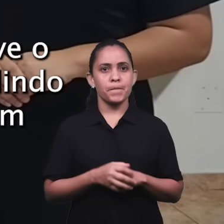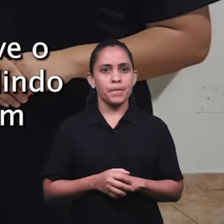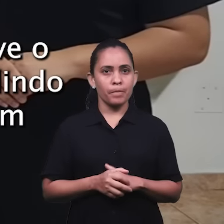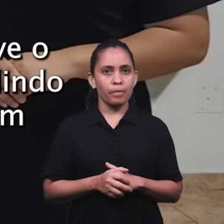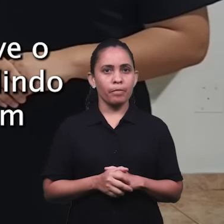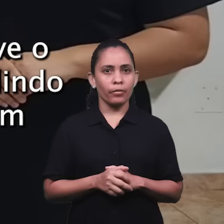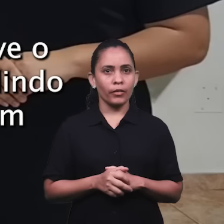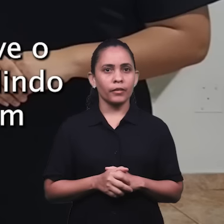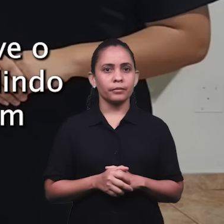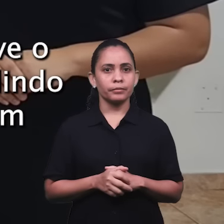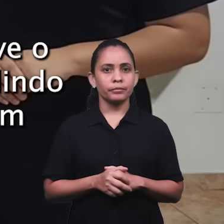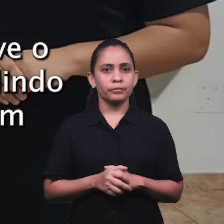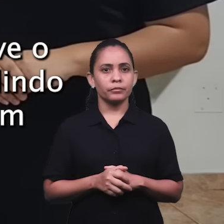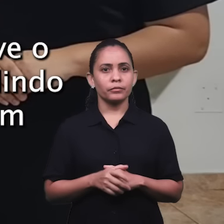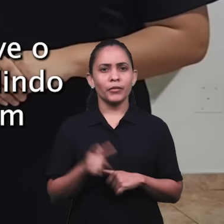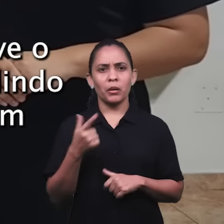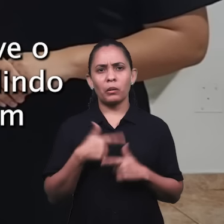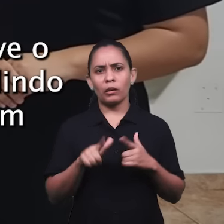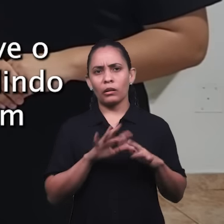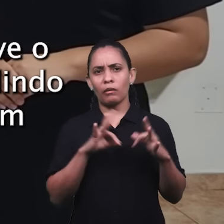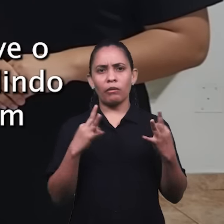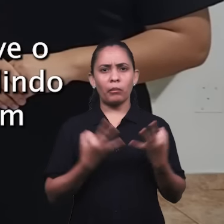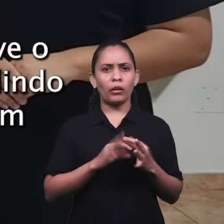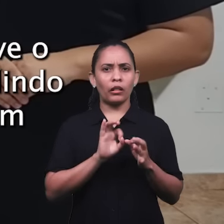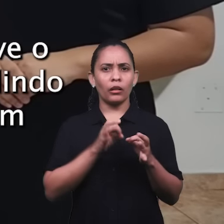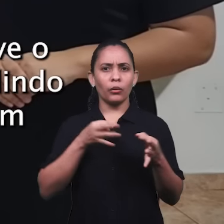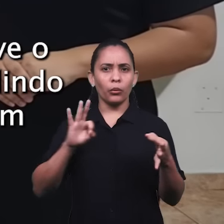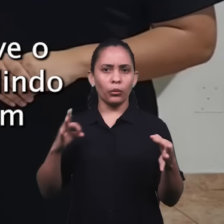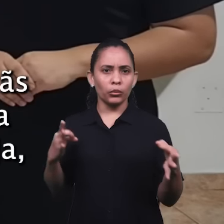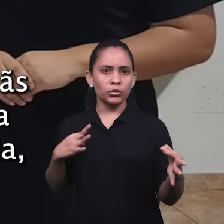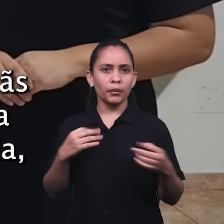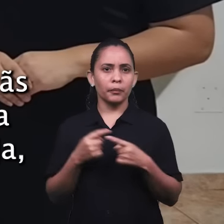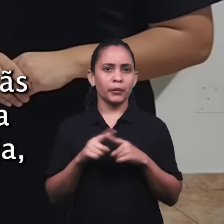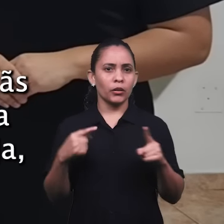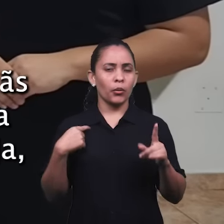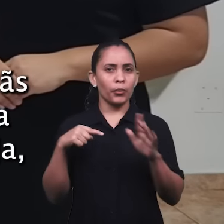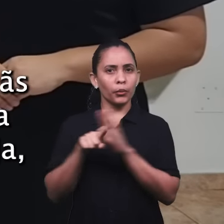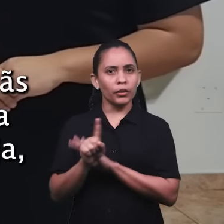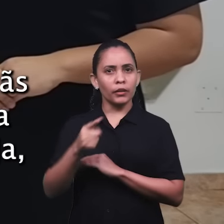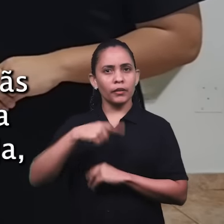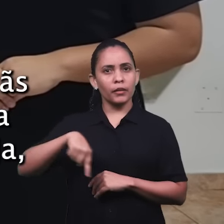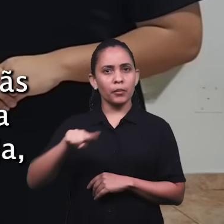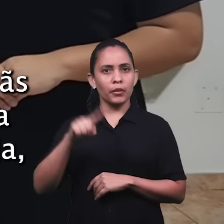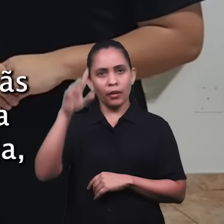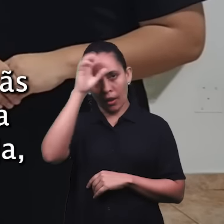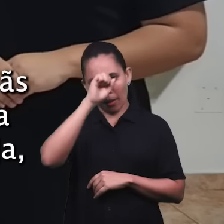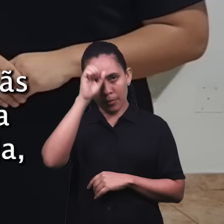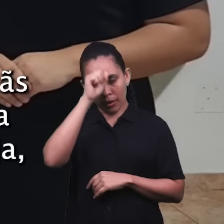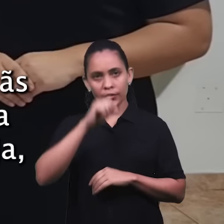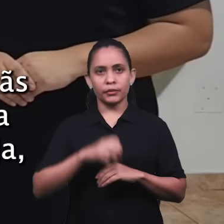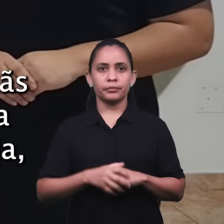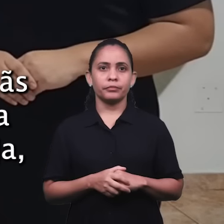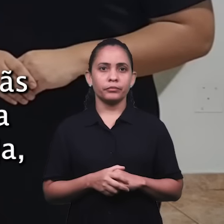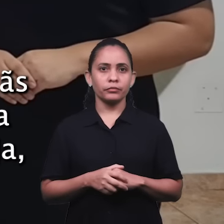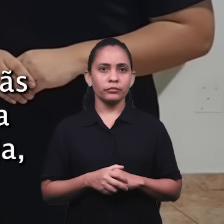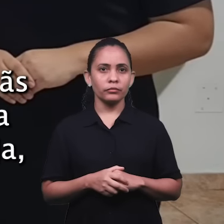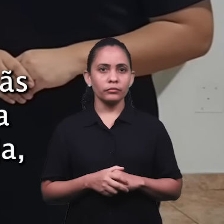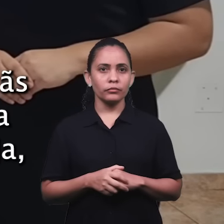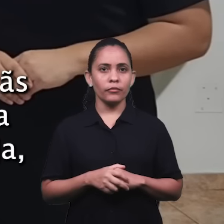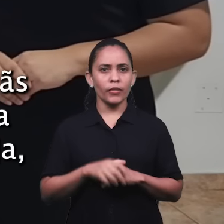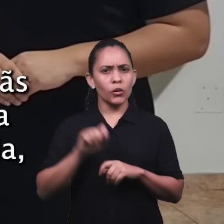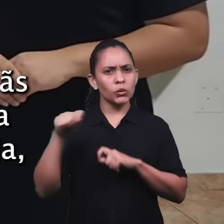pasado por algunas dificultades porque he llegado en un país para estudio, está lejos de la familia, algunas dificultades. Entonces